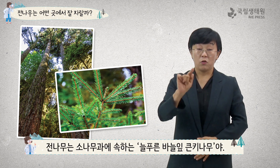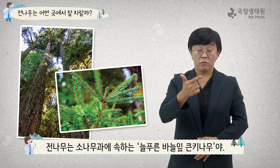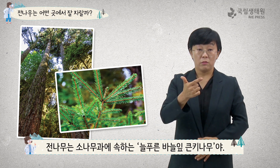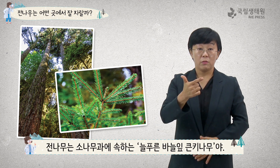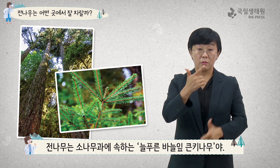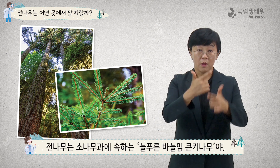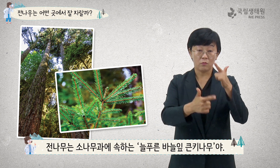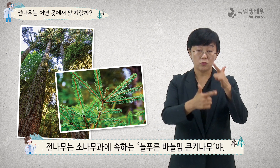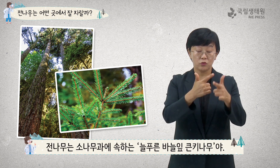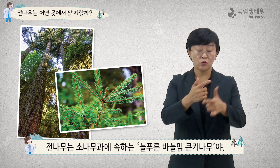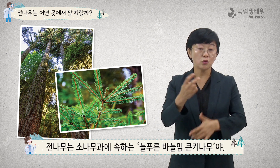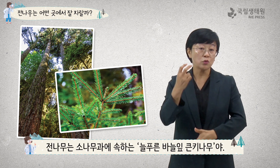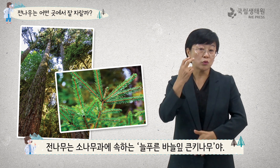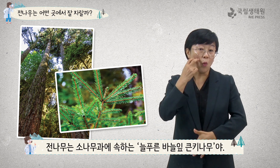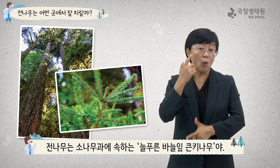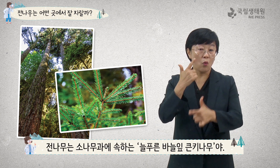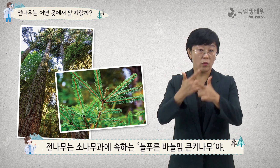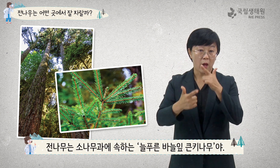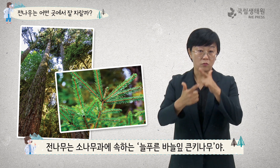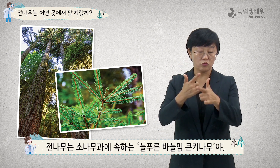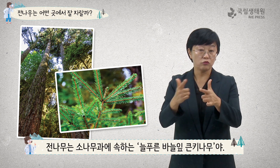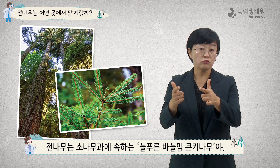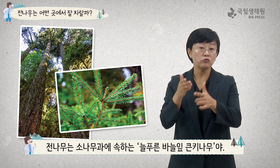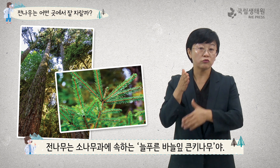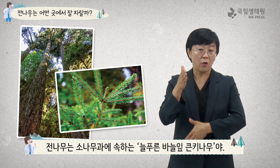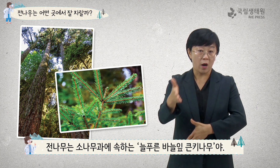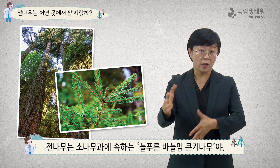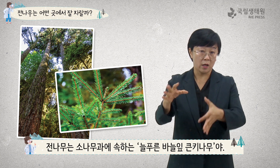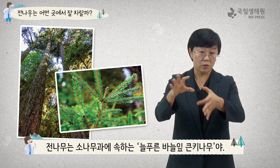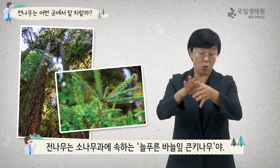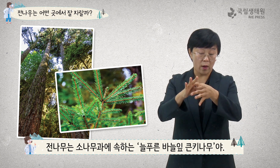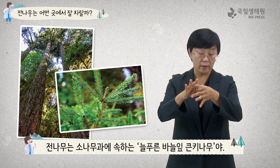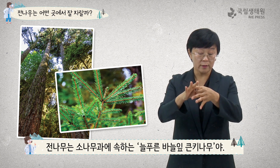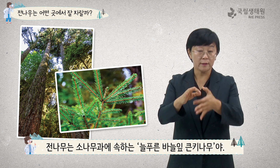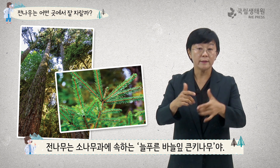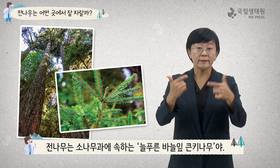전나무는 소나무과에 속하는 늘푸른 바늘잎 큰 키 나무야.